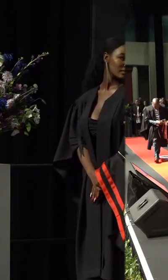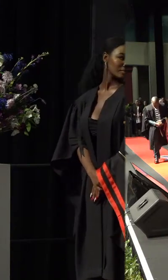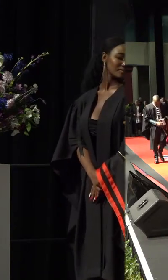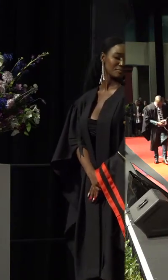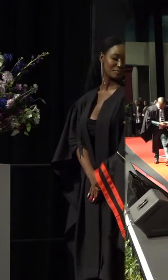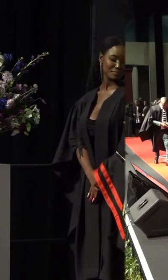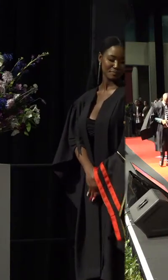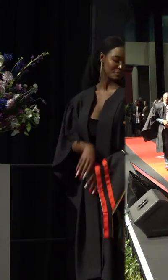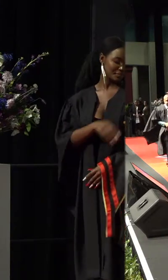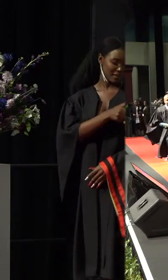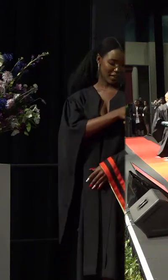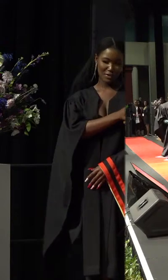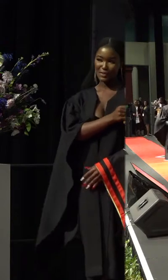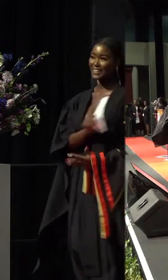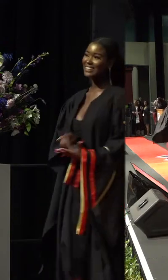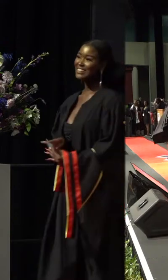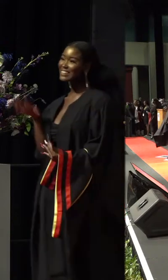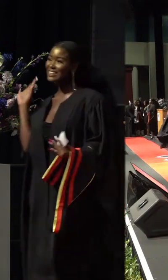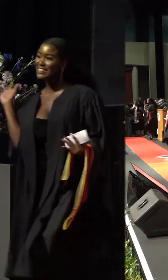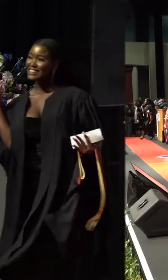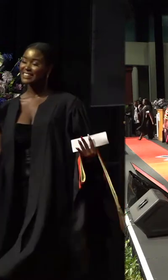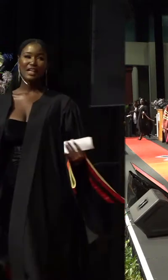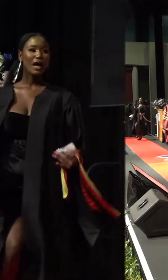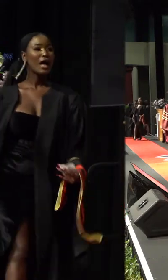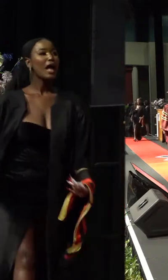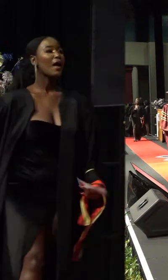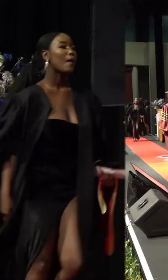Sisanda Mbele.